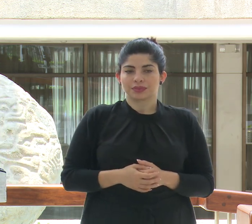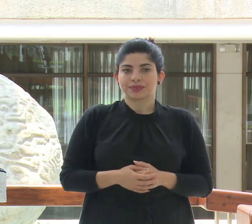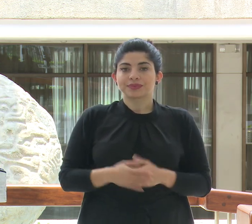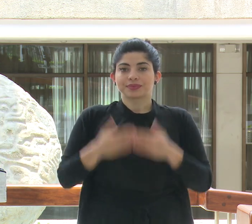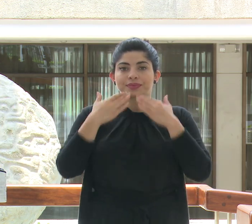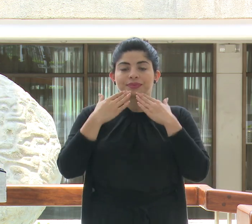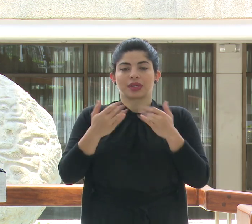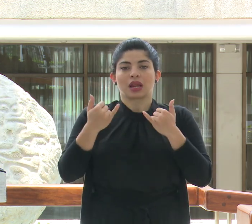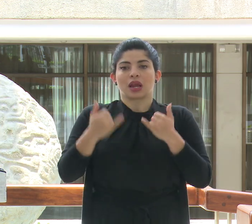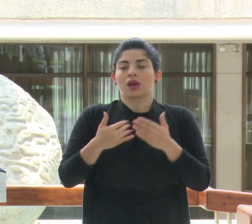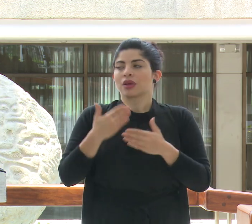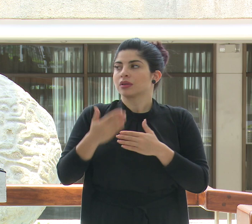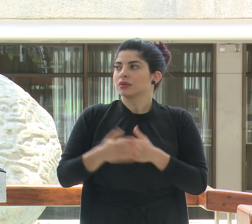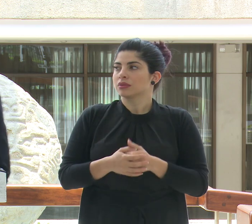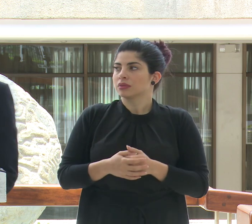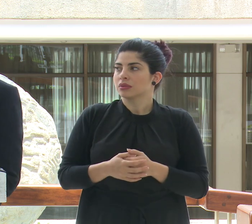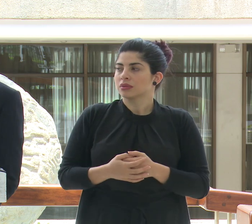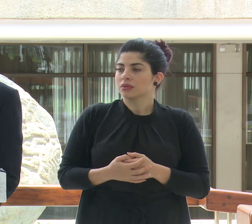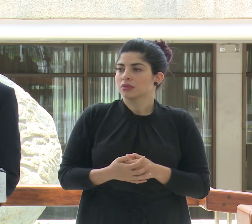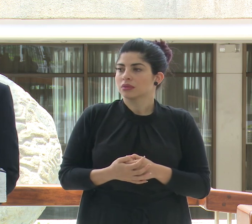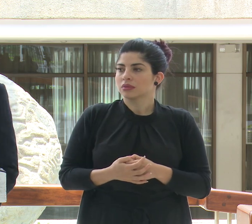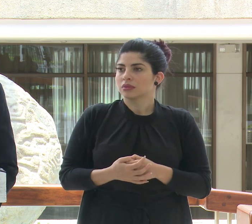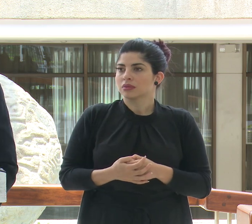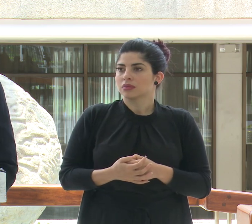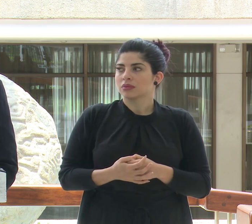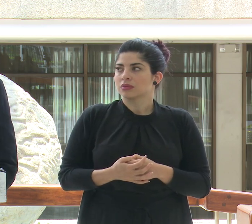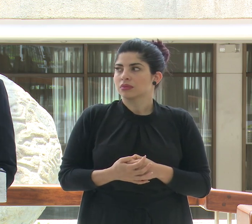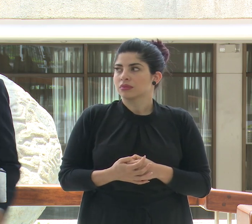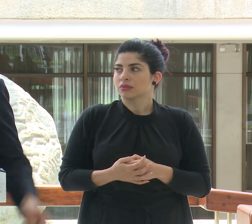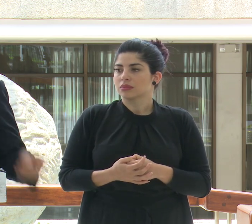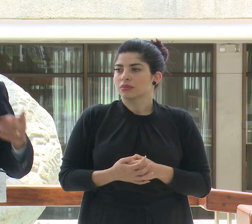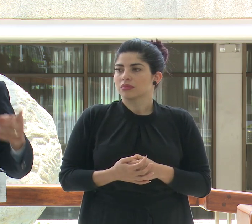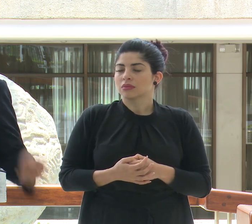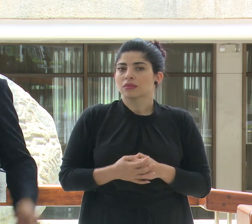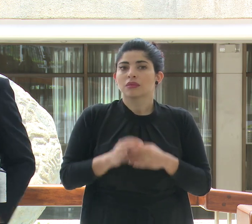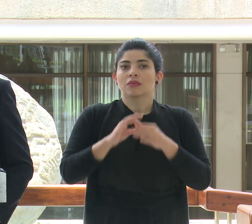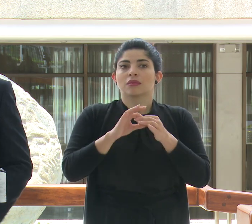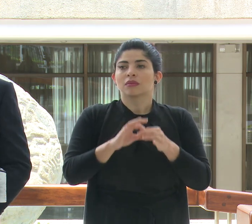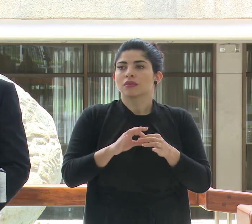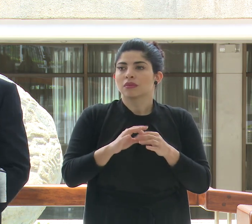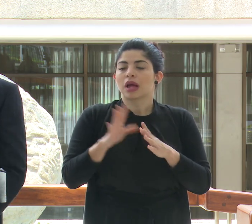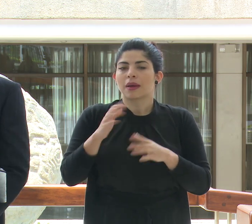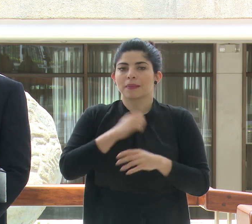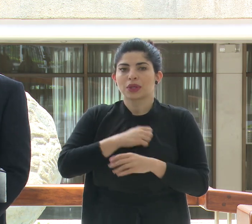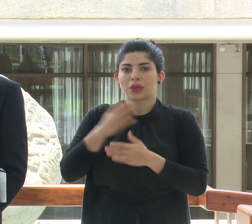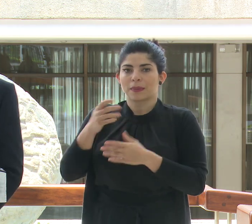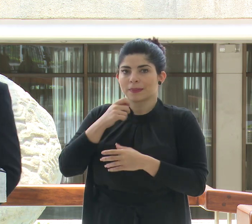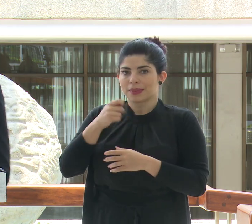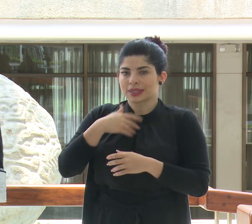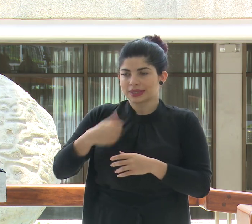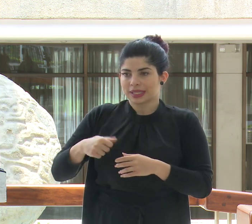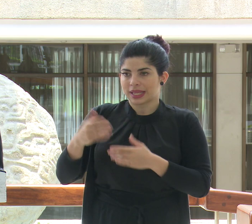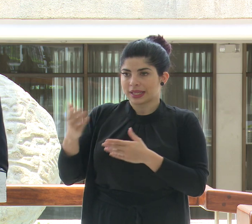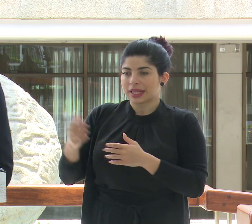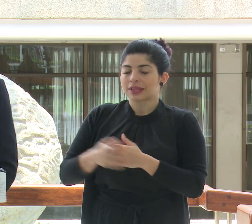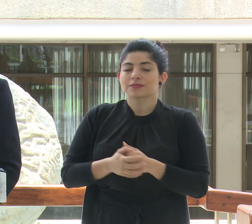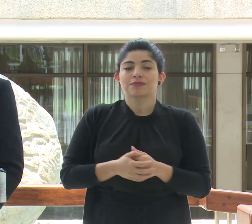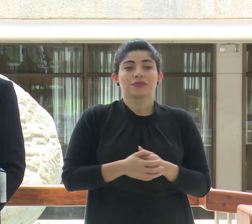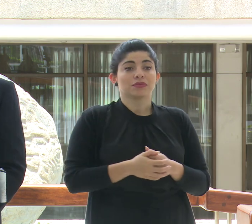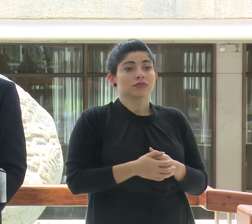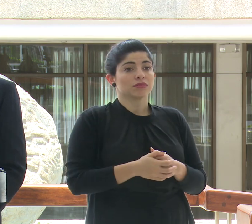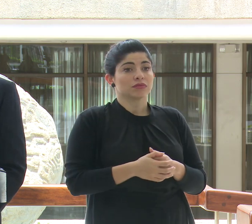Gracias. Continuamos con las consultas. Falta Alejandra Araya. Perdón, presidente, ¿alguna pendiente para usted? No,